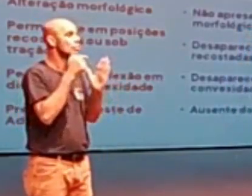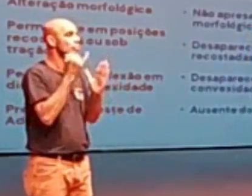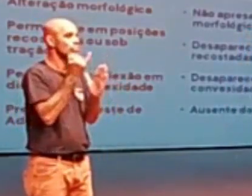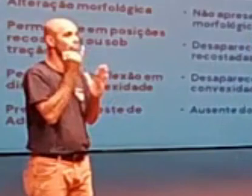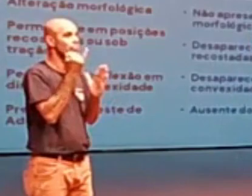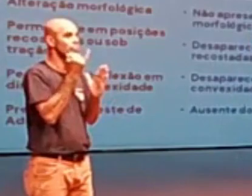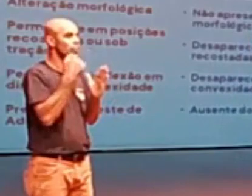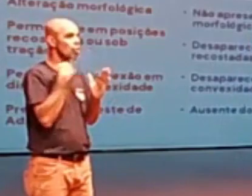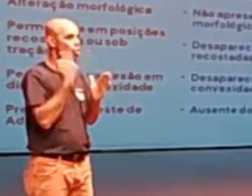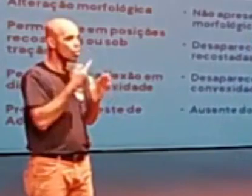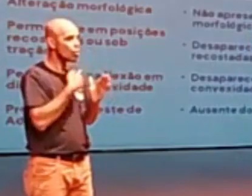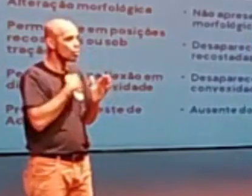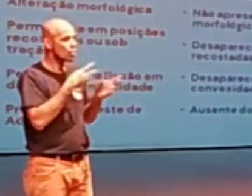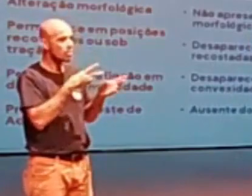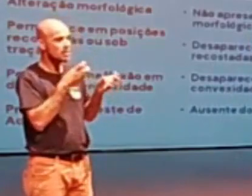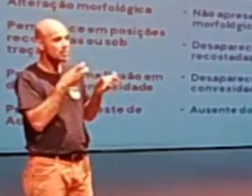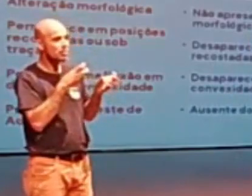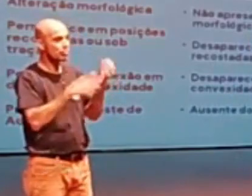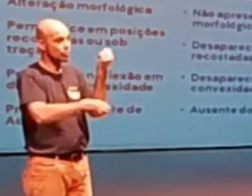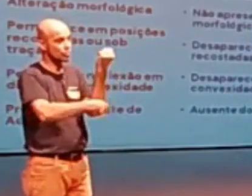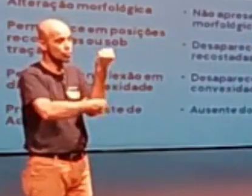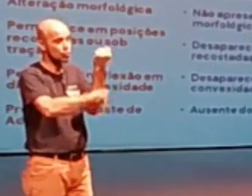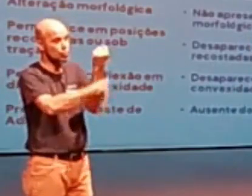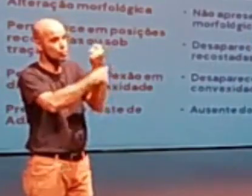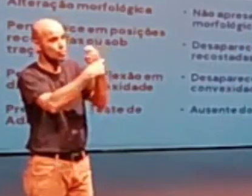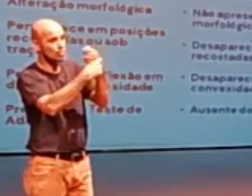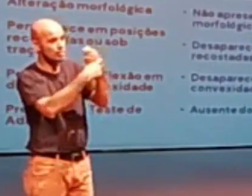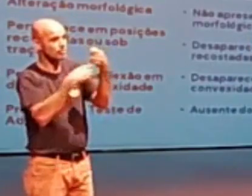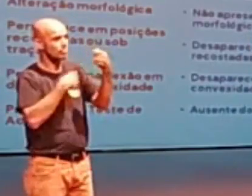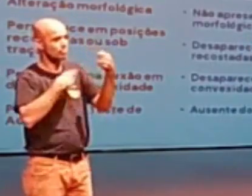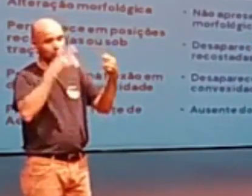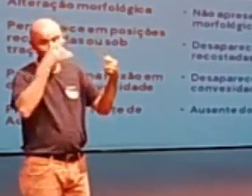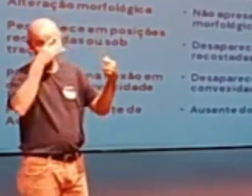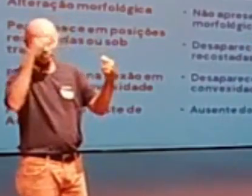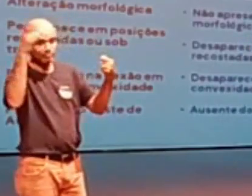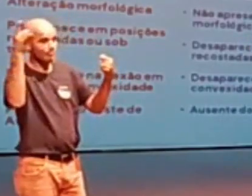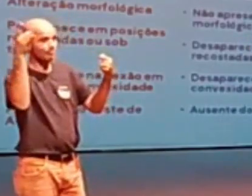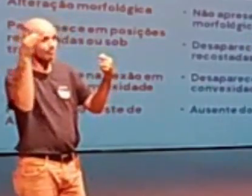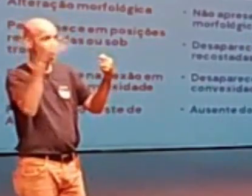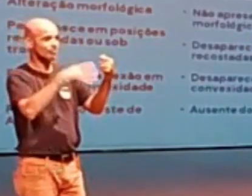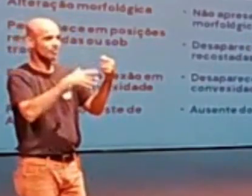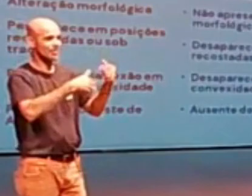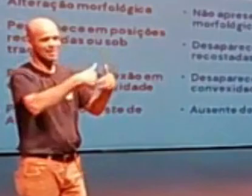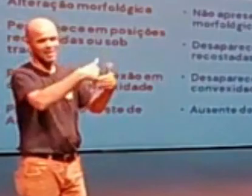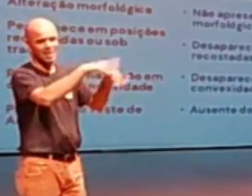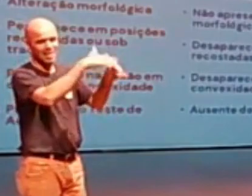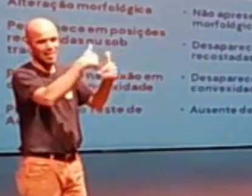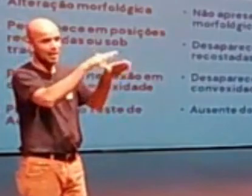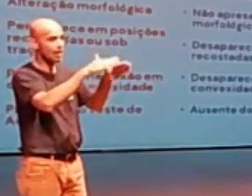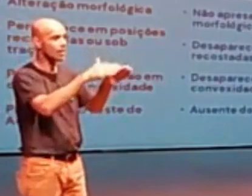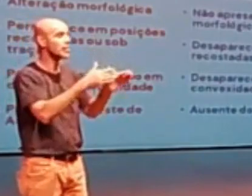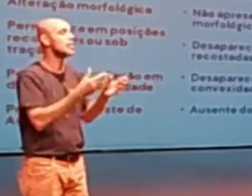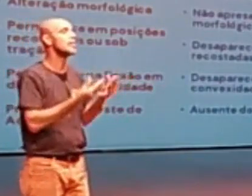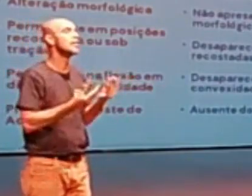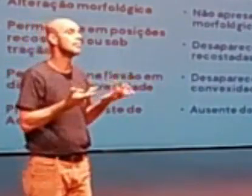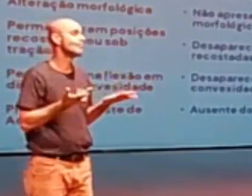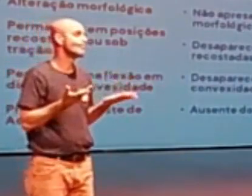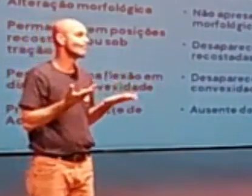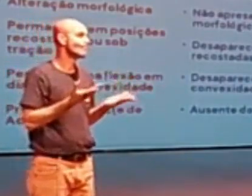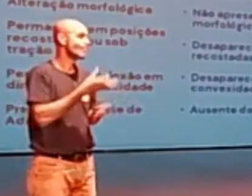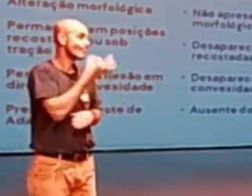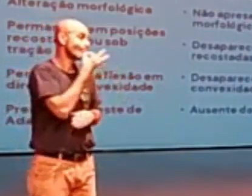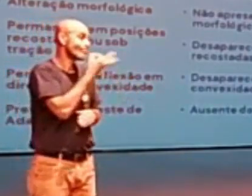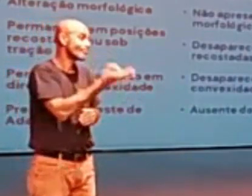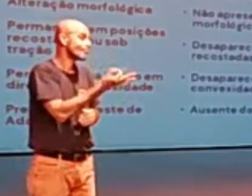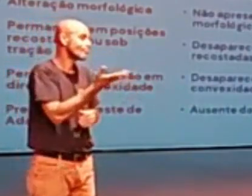nós vemos que a escoliose ela é tão negligenciada, ela é tão banalizada, que, para mim, essa é